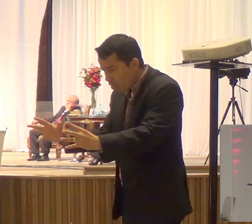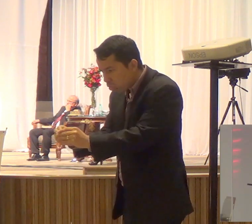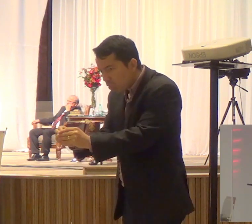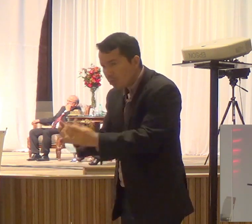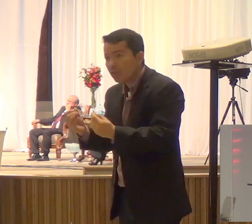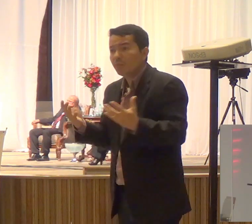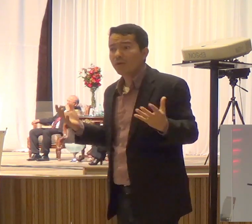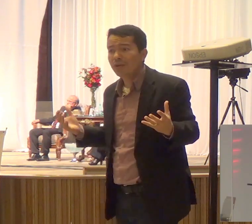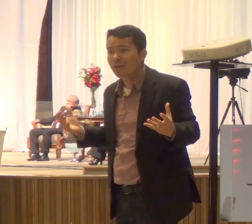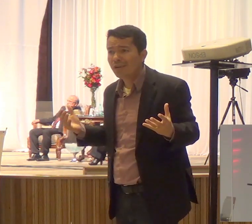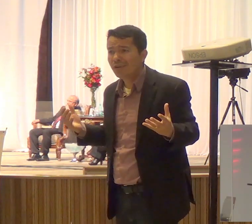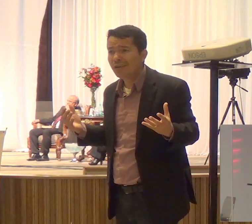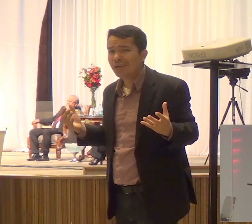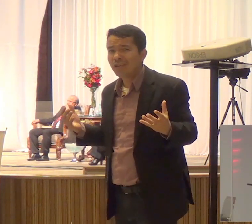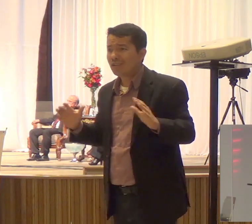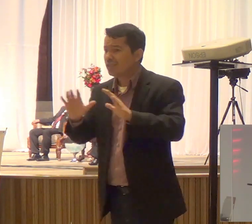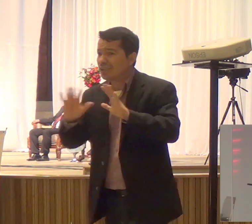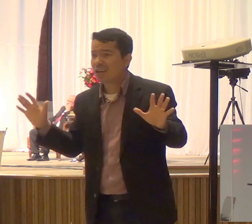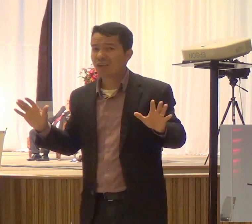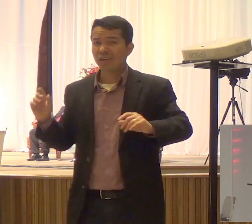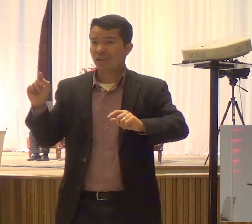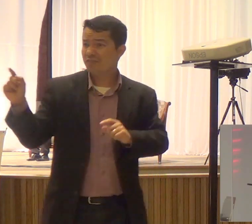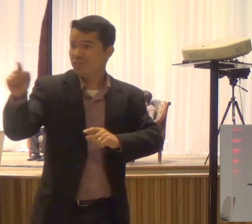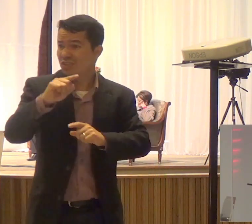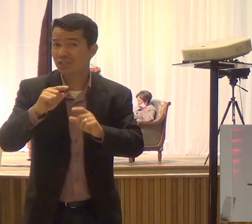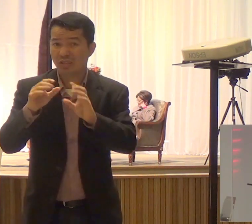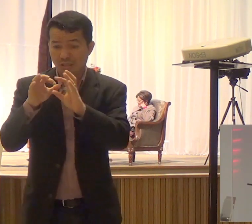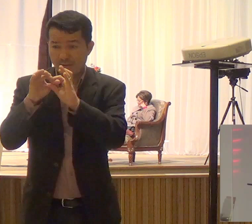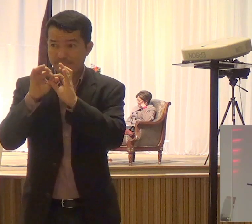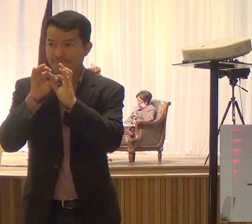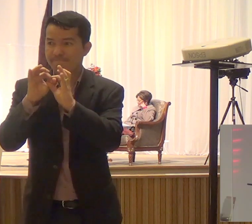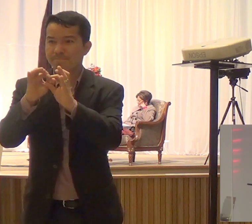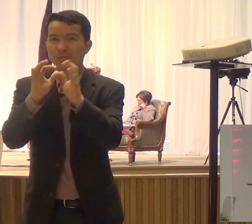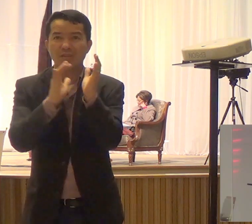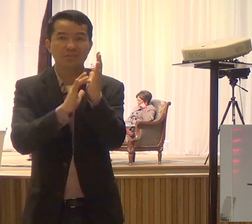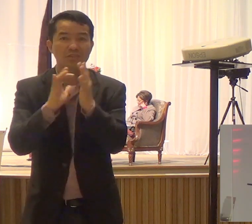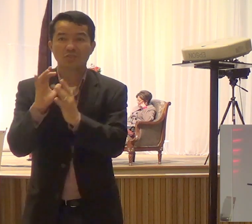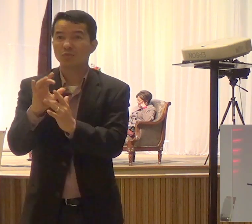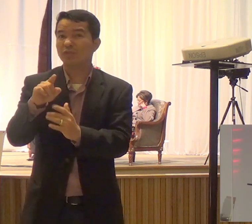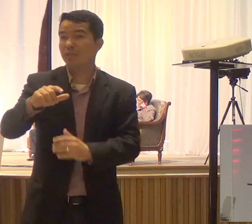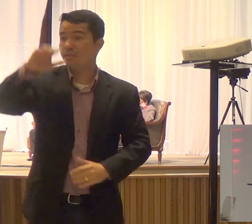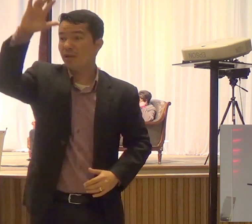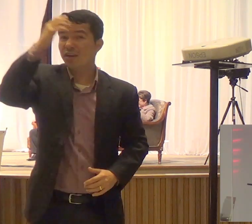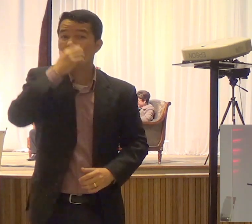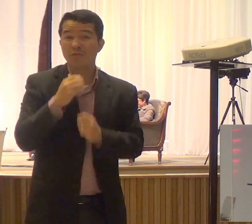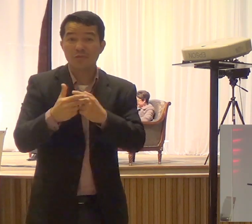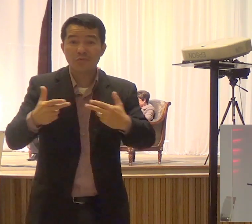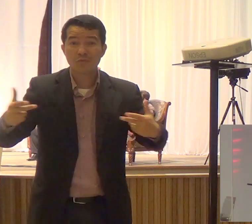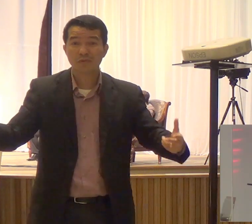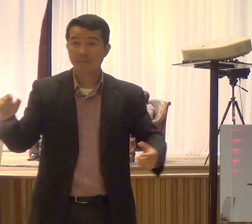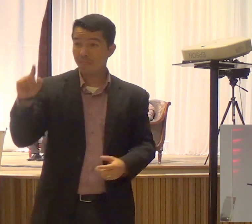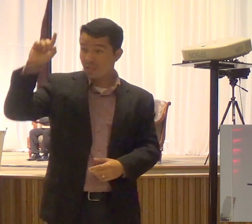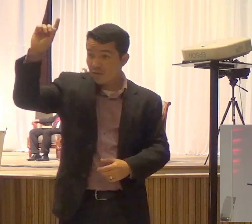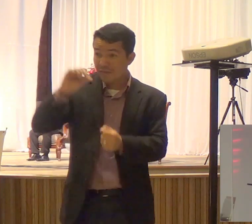querido. Você foi feito para estar conectado à videira verdadeira. Você foi feito para que Jesus pudesse olhar para você nessa noite e